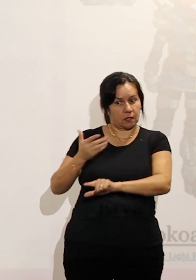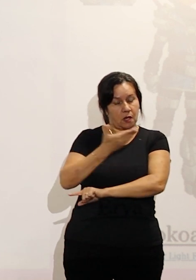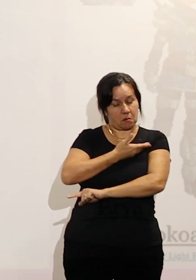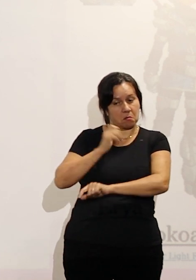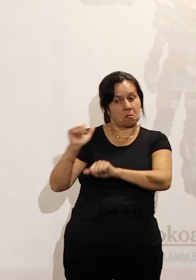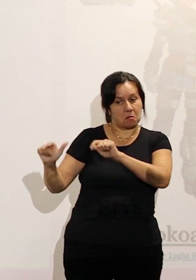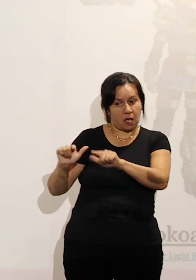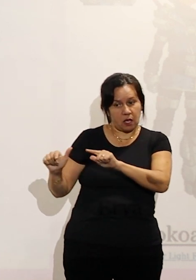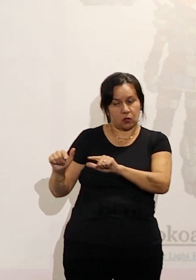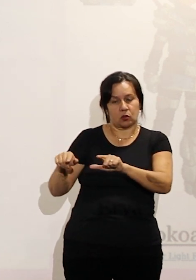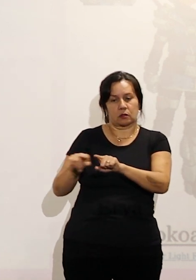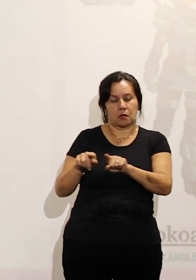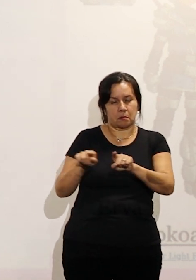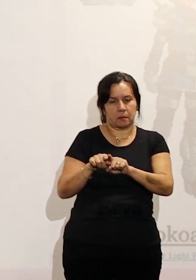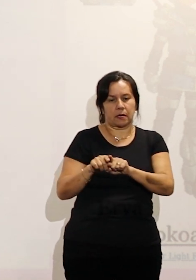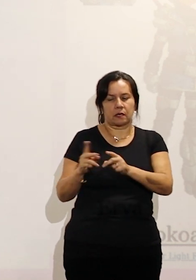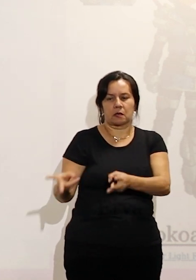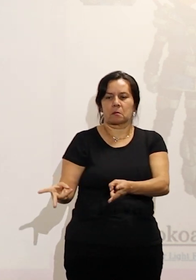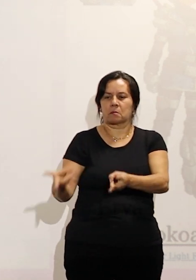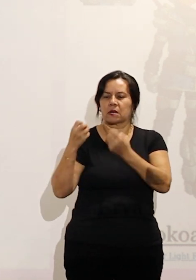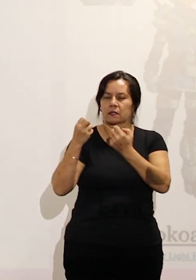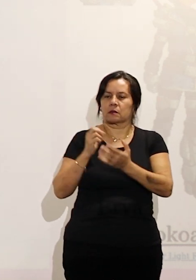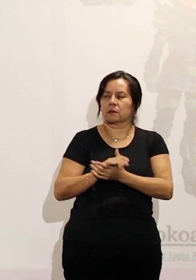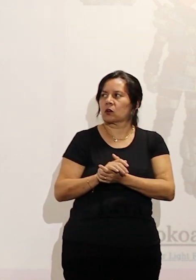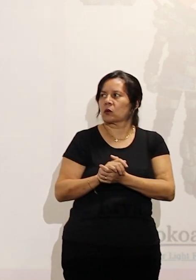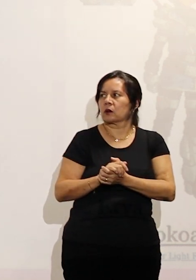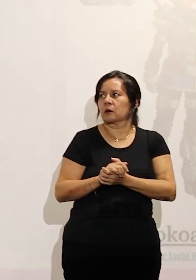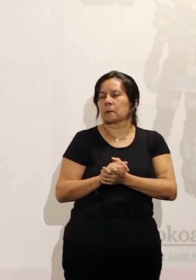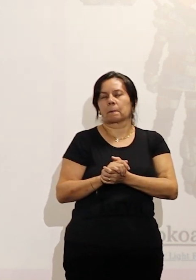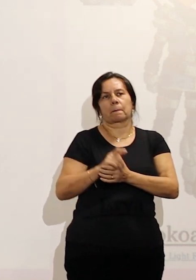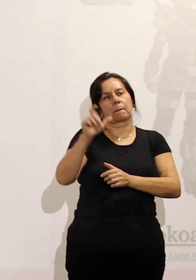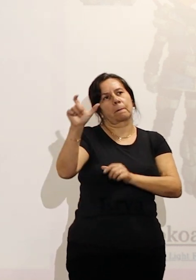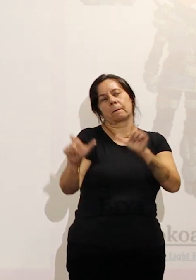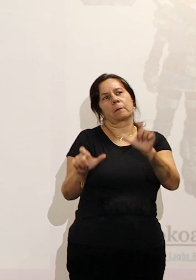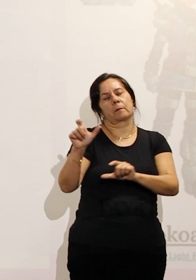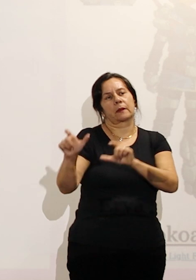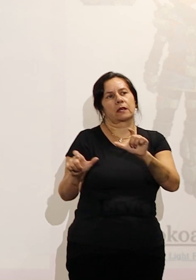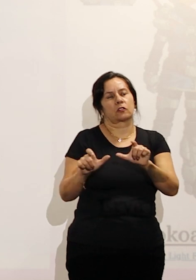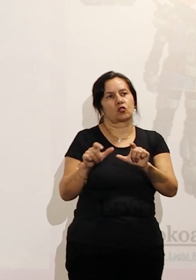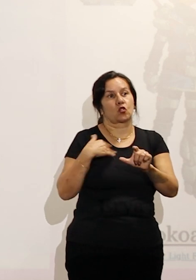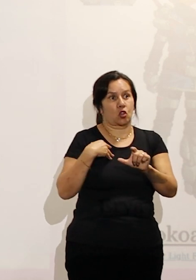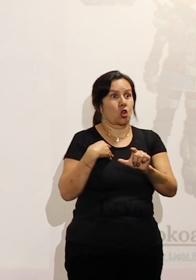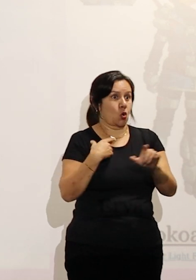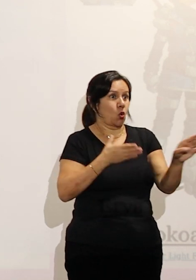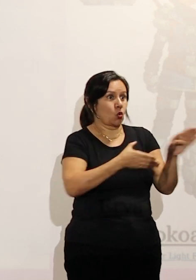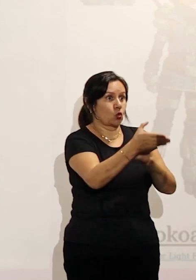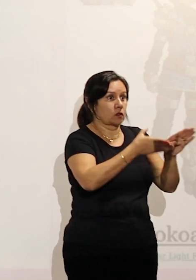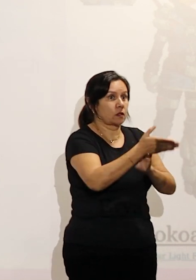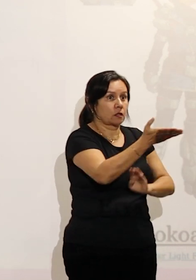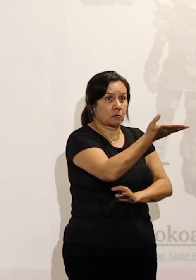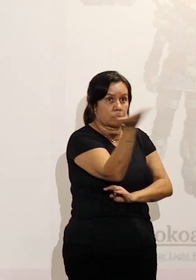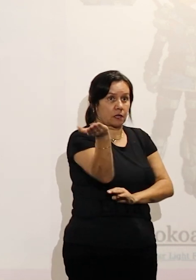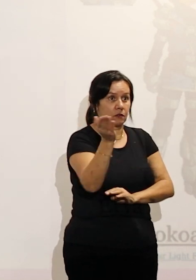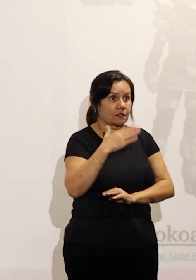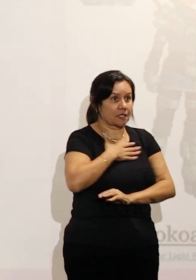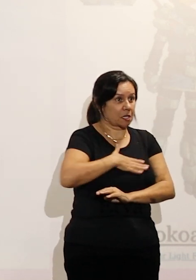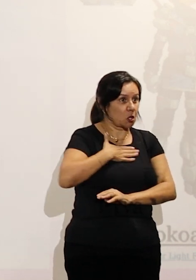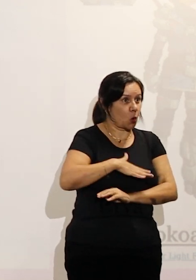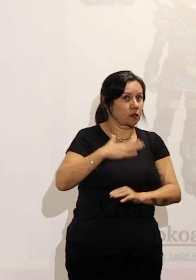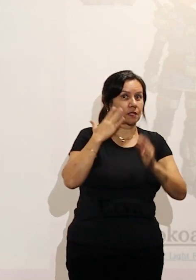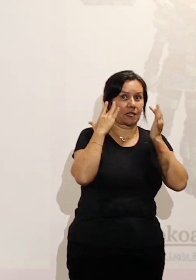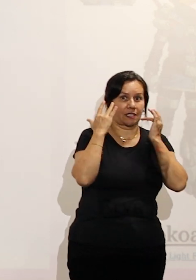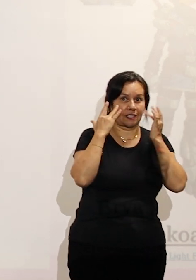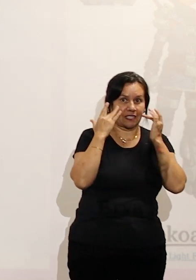vendo também junto, que foi o episódio de um anime chamado Eizouken. Eu recomendo muito para todo mundo que gosta de